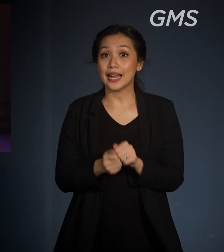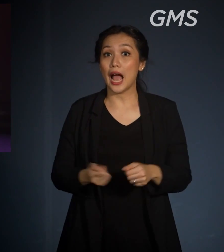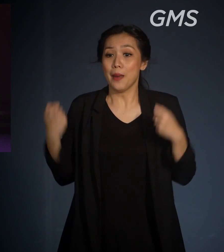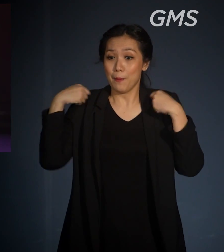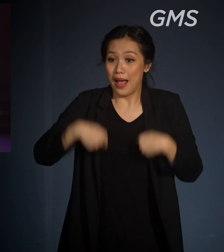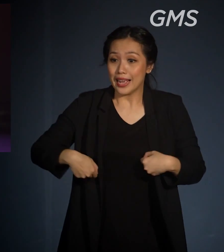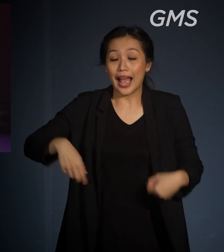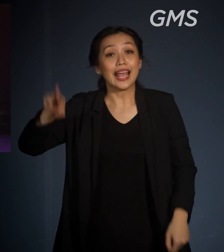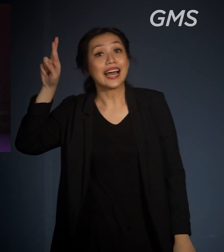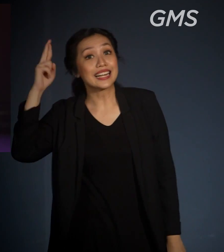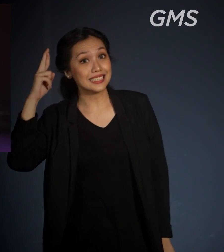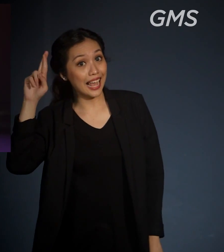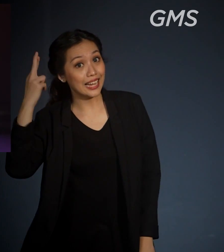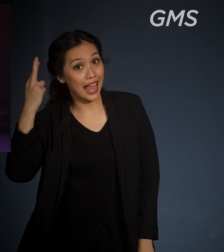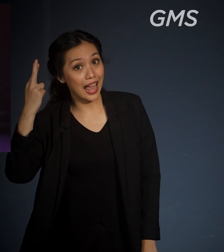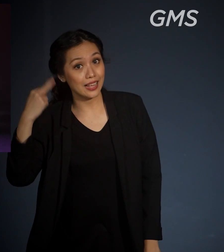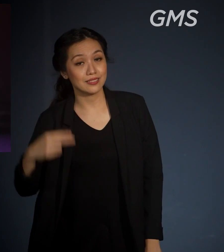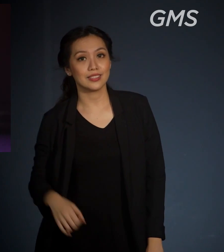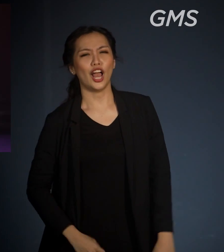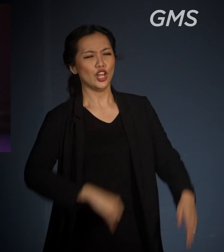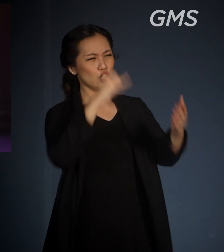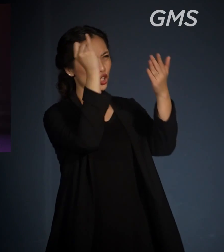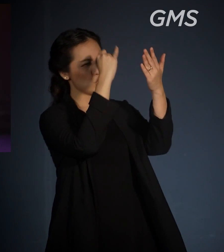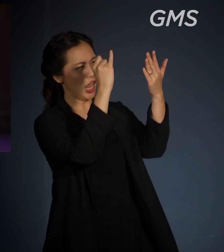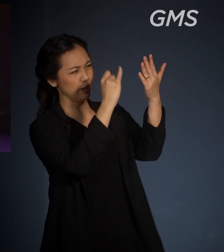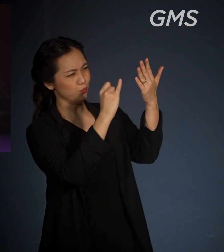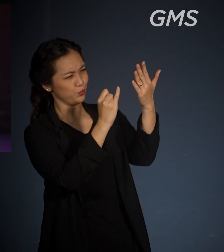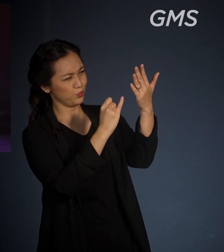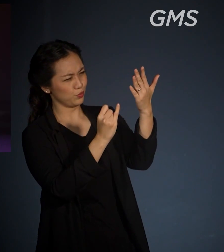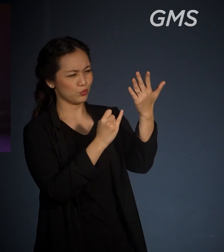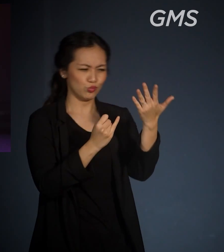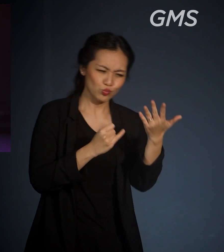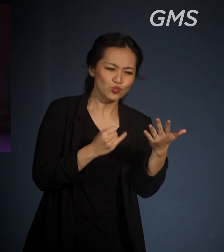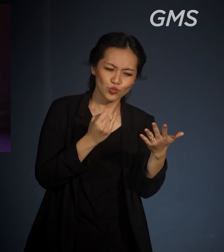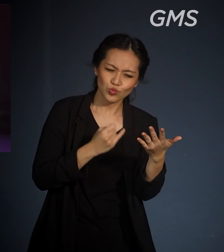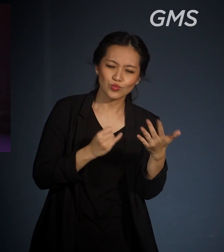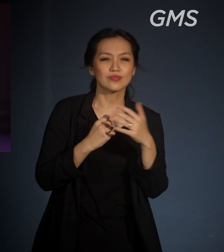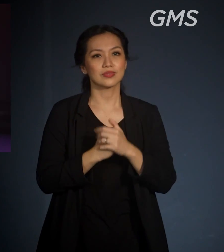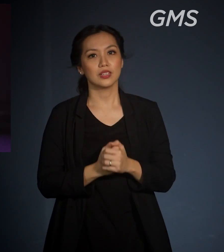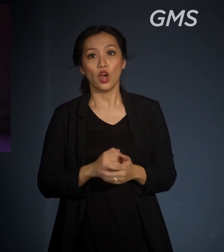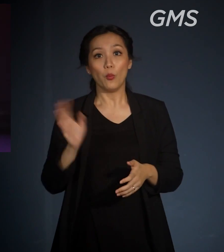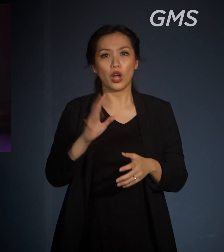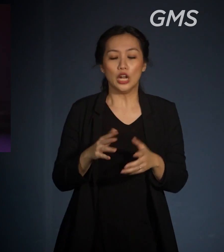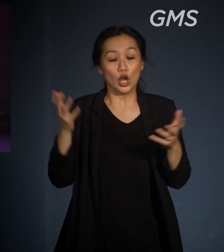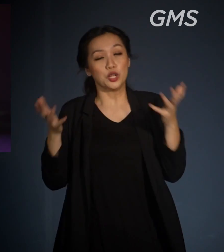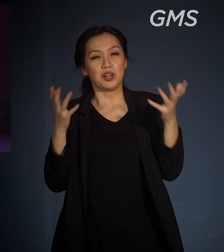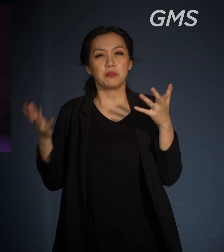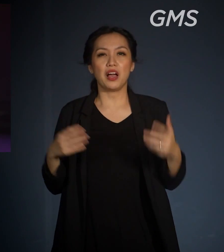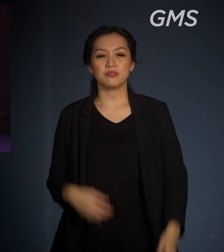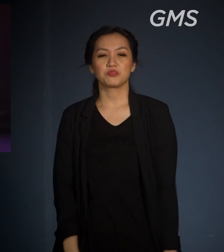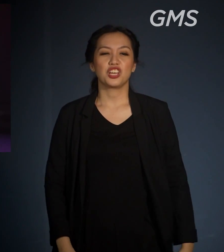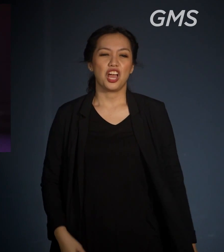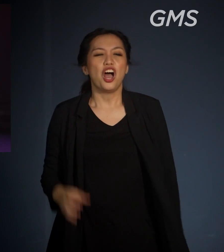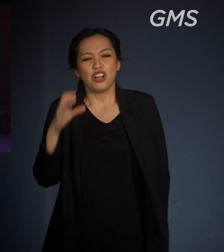itu menciptakan kita by design. Tuhan gak ciptakan kita itu karena tiba-tiba iseng,